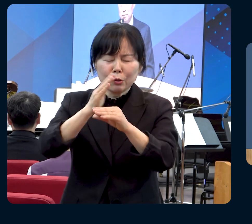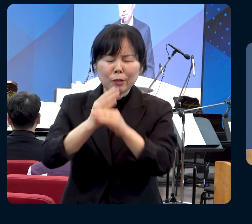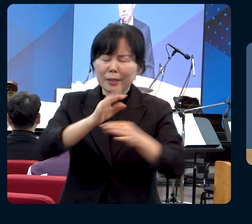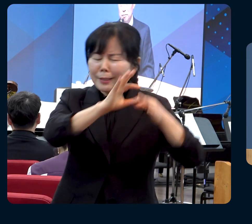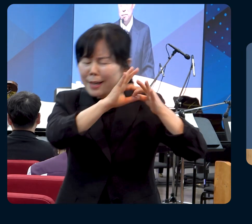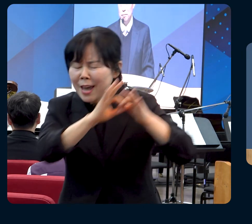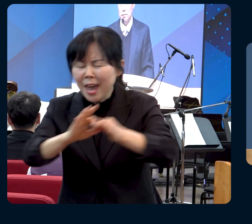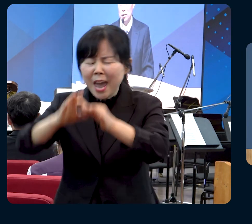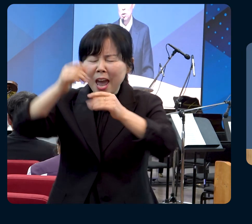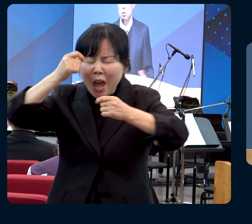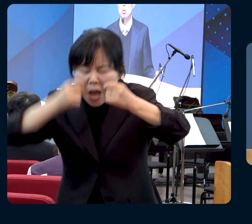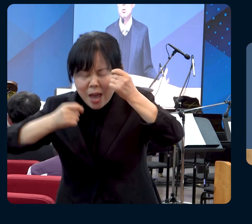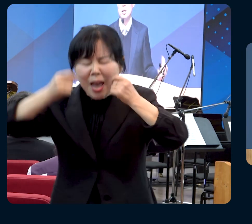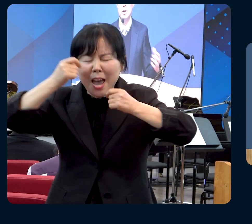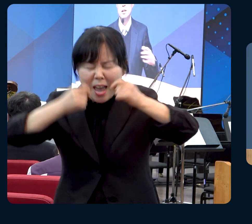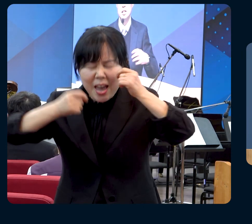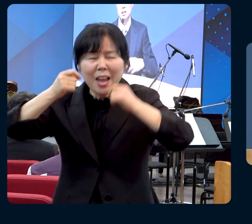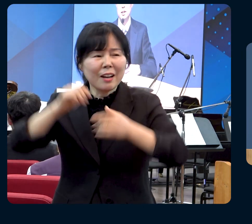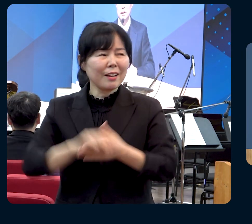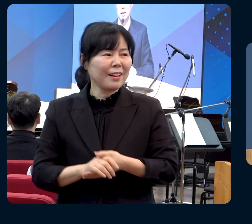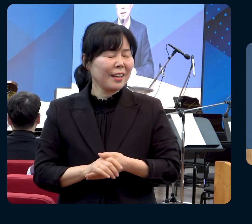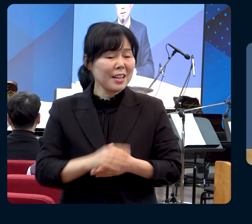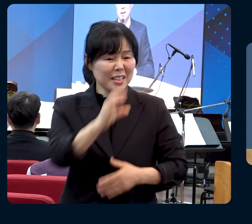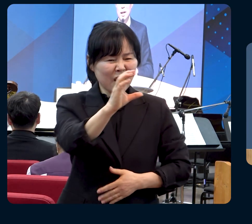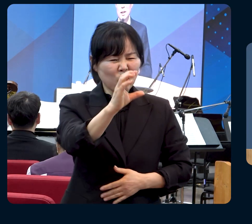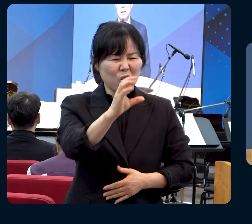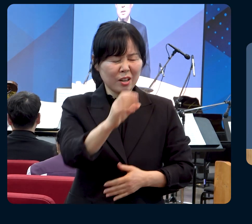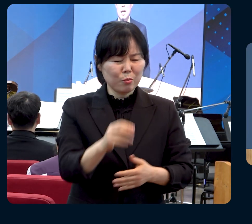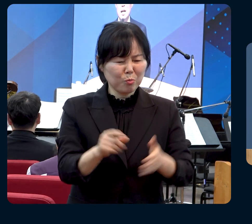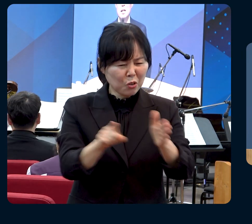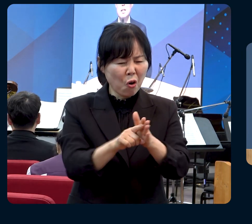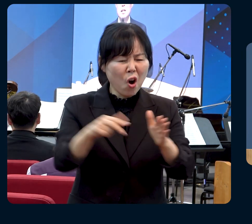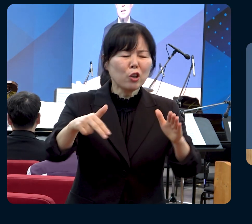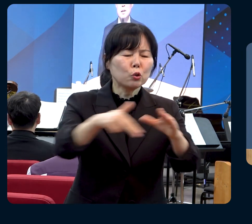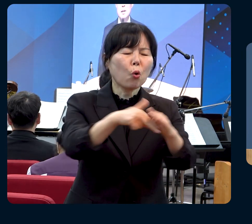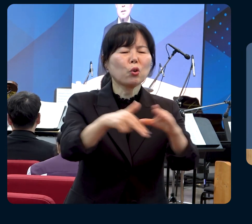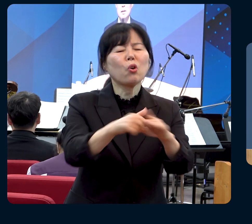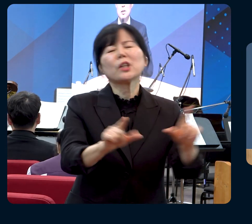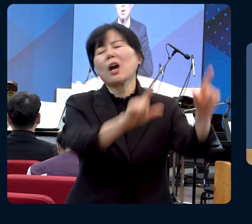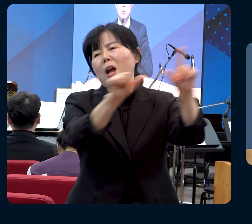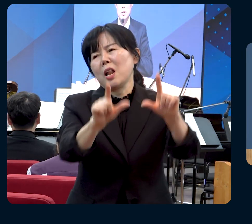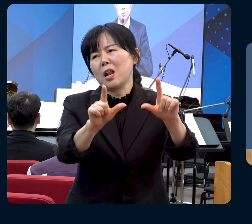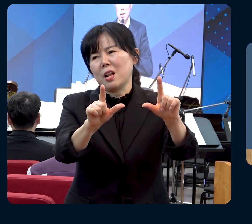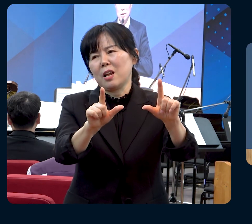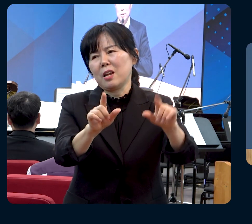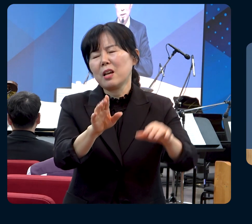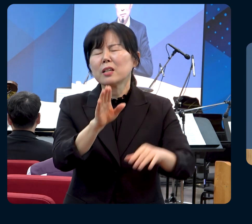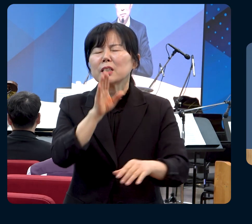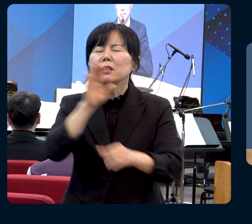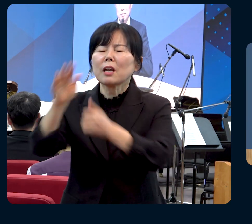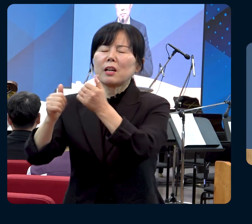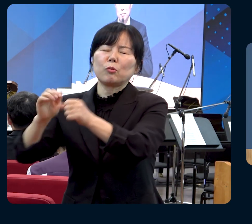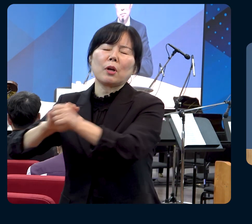울었어요. 저는 종교 생활을 했지 하나님의 사랑을 경험하지 못한